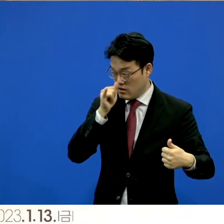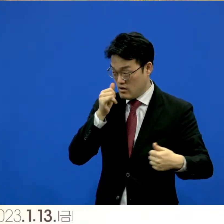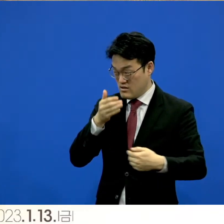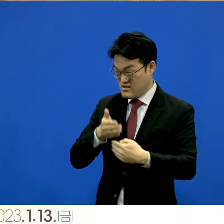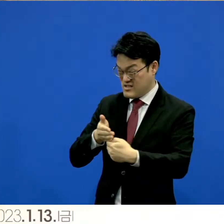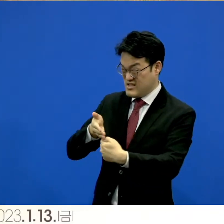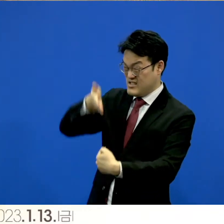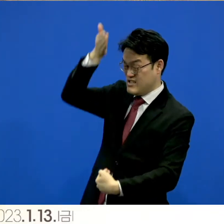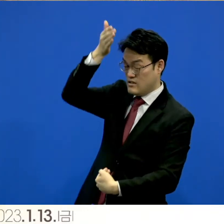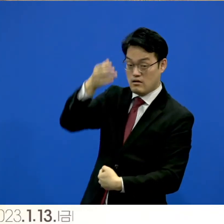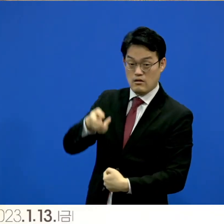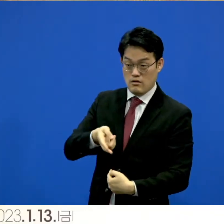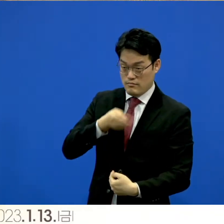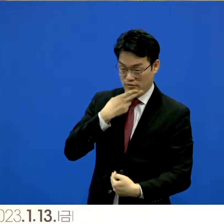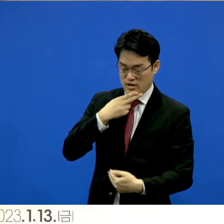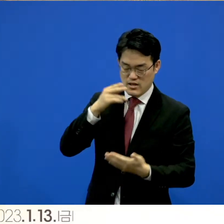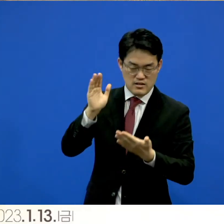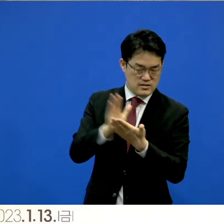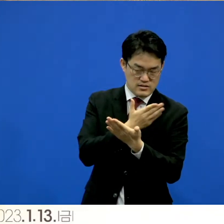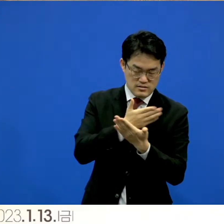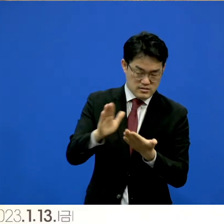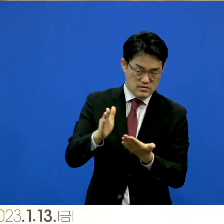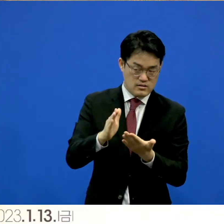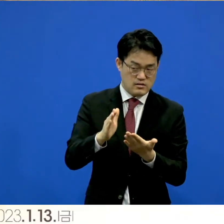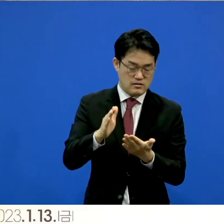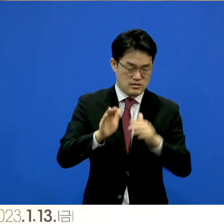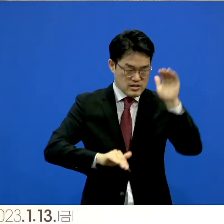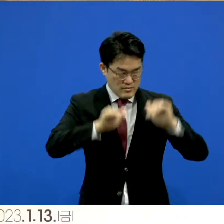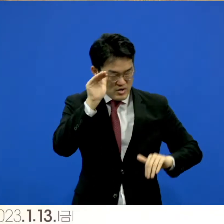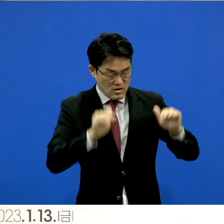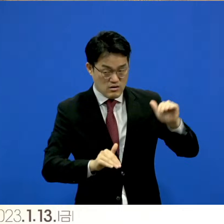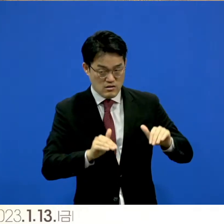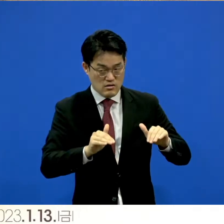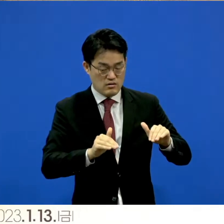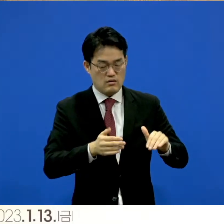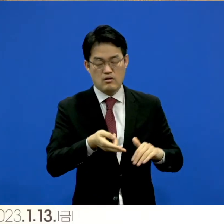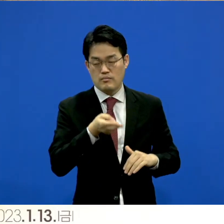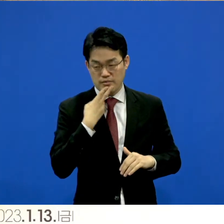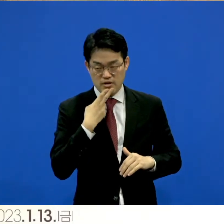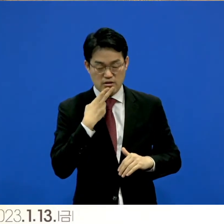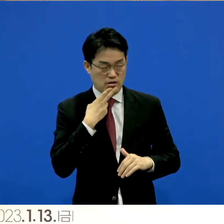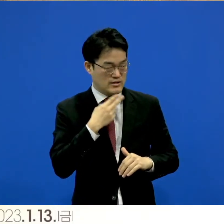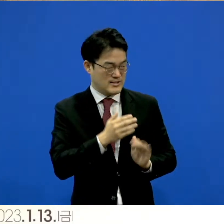우리 안에는 차별이 없는가? 우리는 서로를 밀어내고 있지는 않는가?